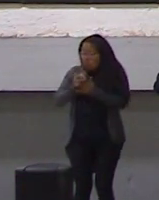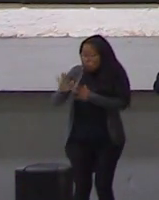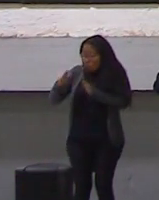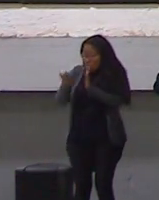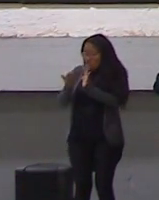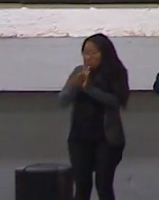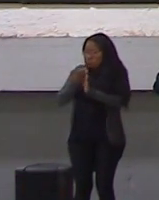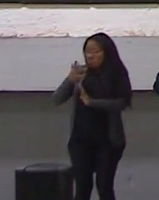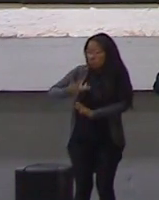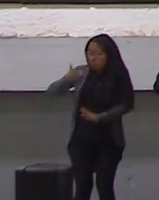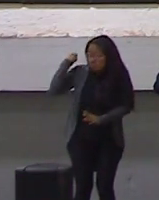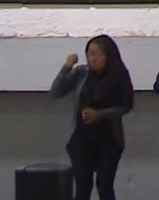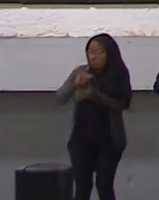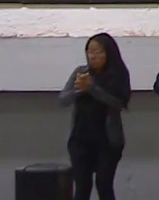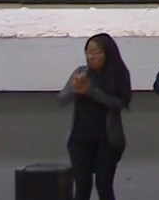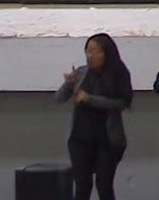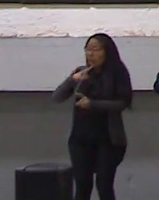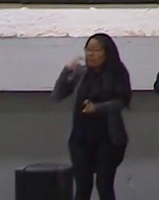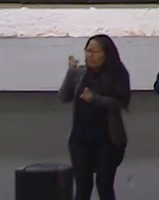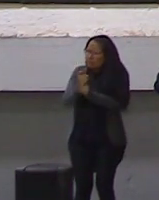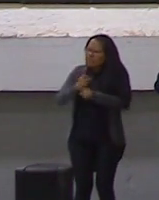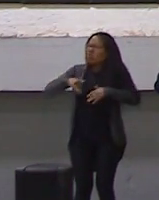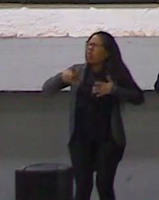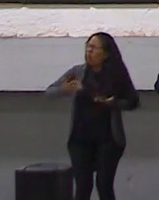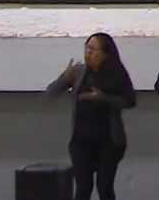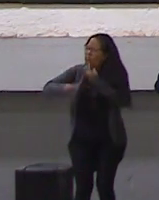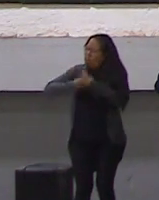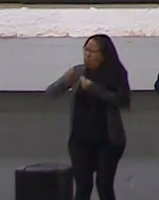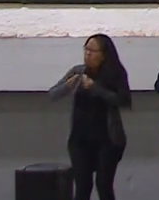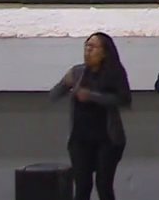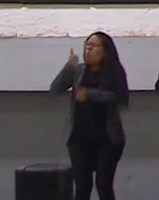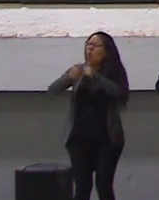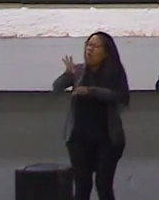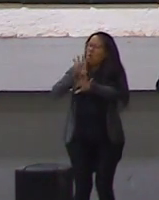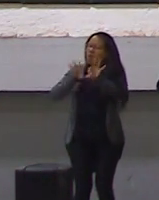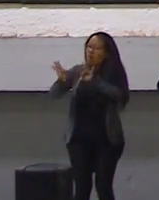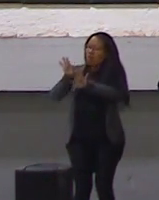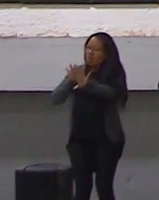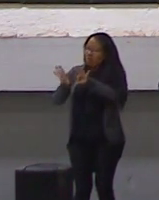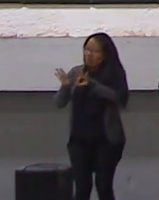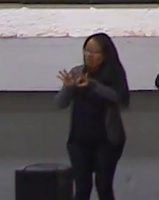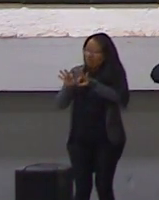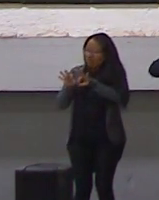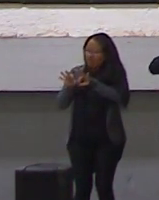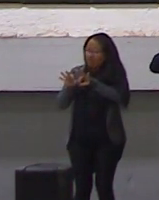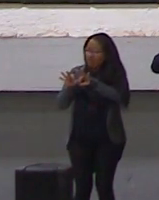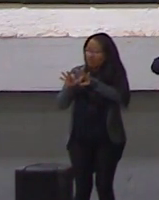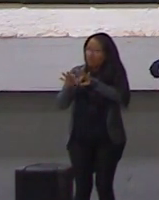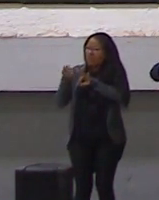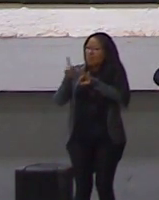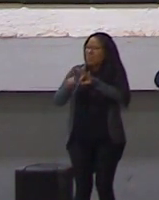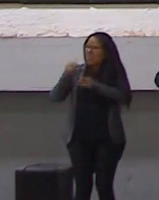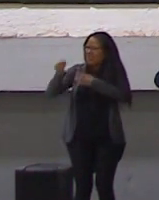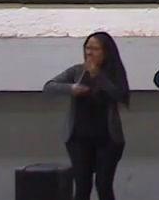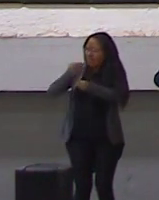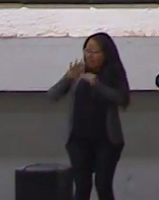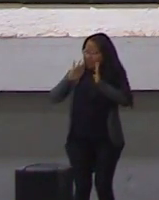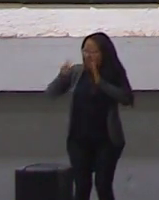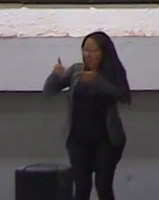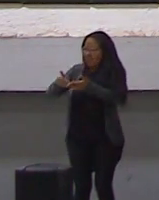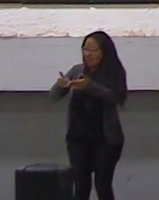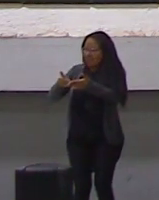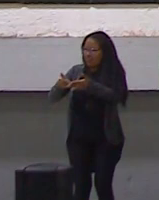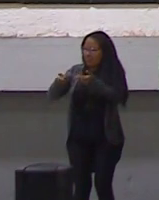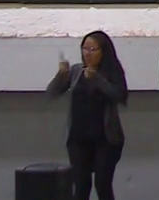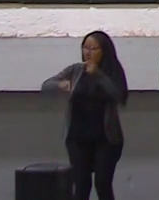y tienen esta complejidad que se ha seleccionado que sobre que se ha hecho énfasis y que